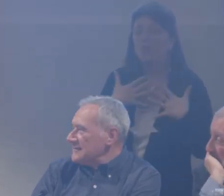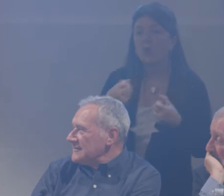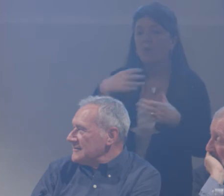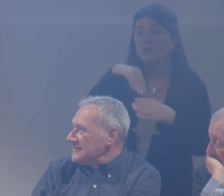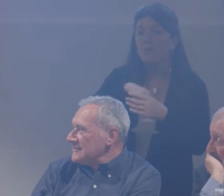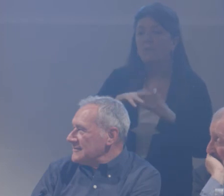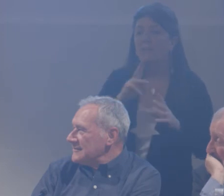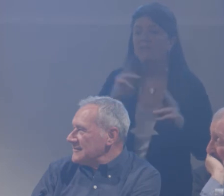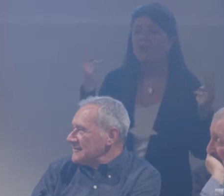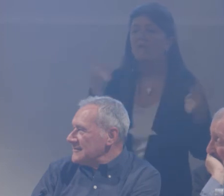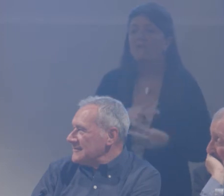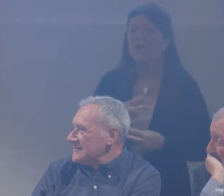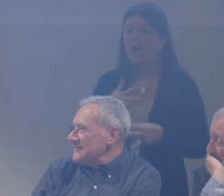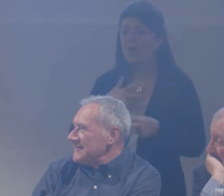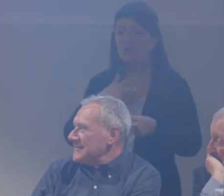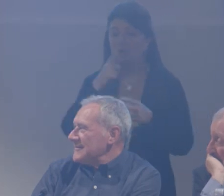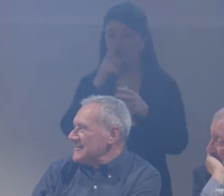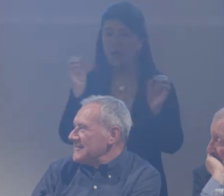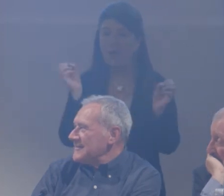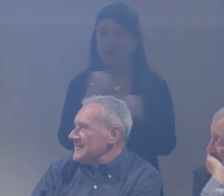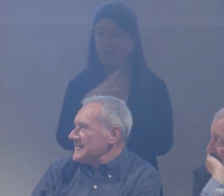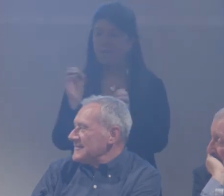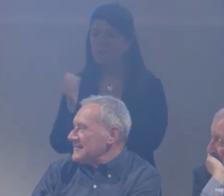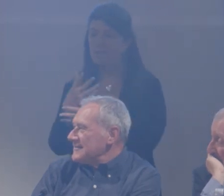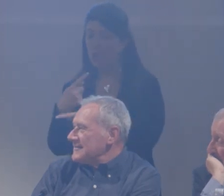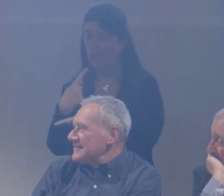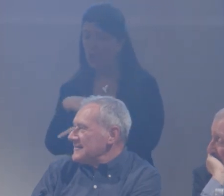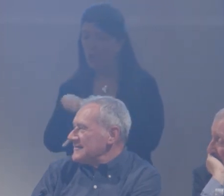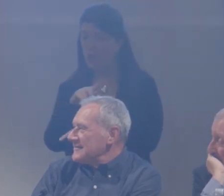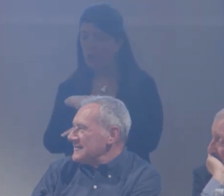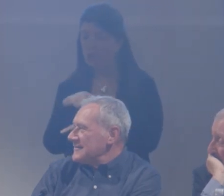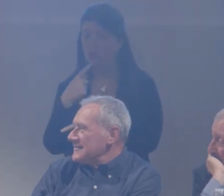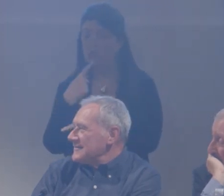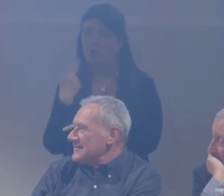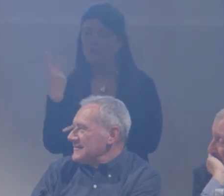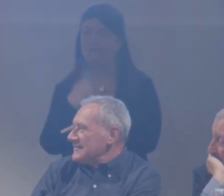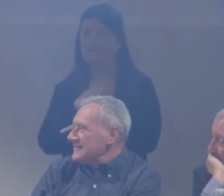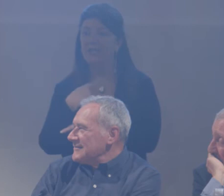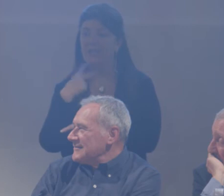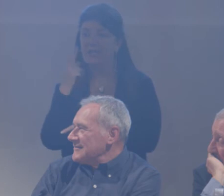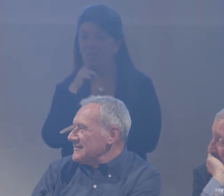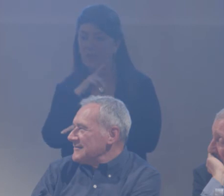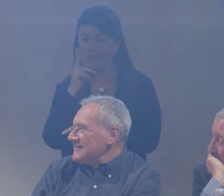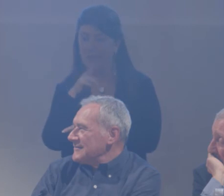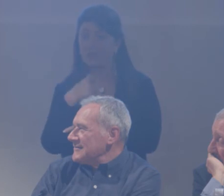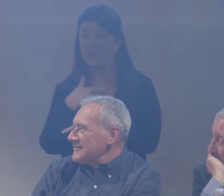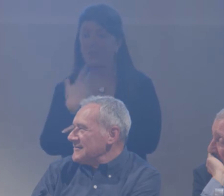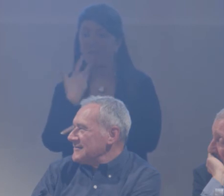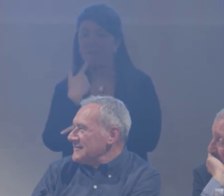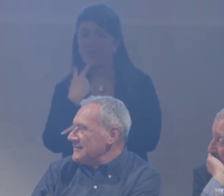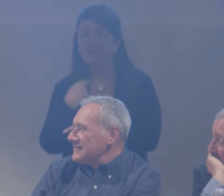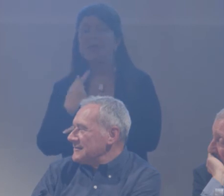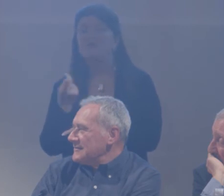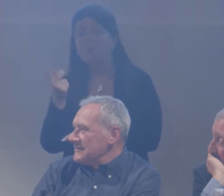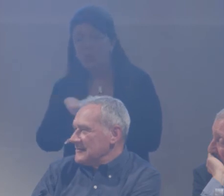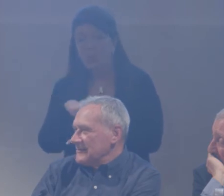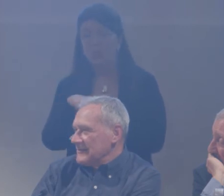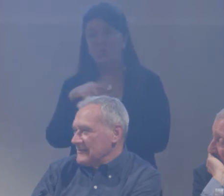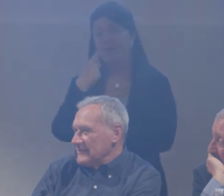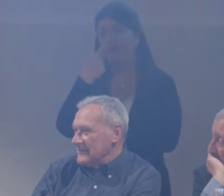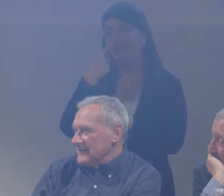episodio, perché poi ovviamente essendo in fondo un cretino, mi piacciono anche i lati comici che